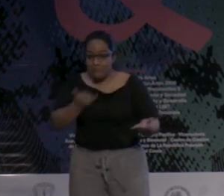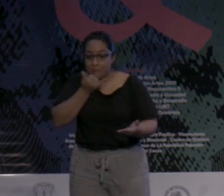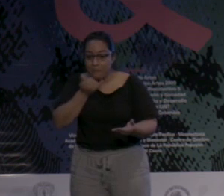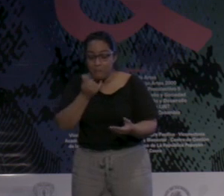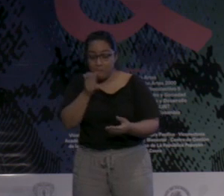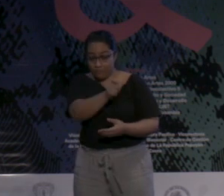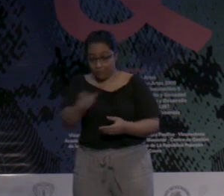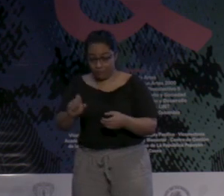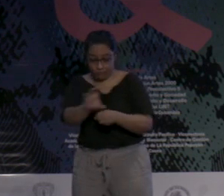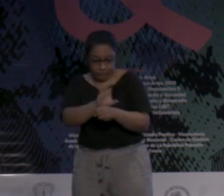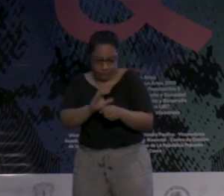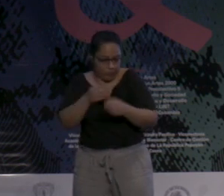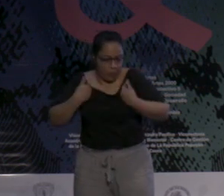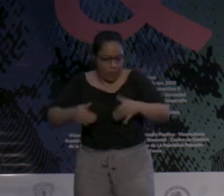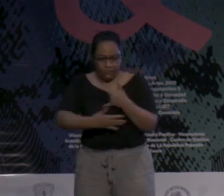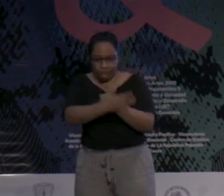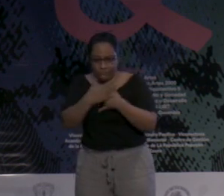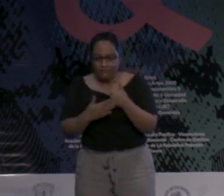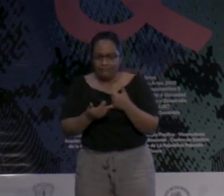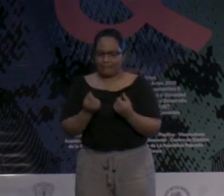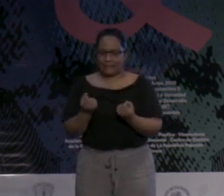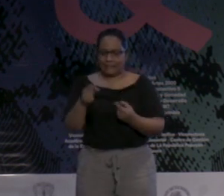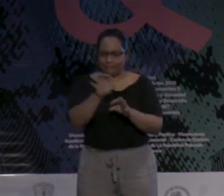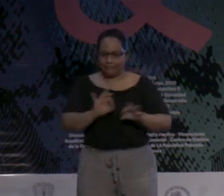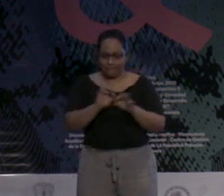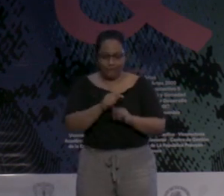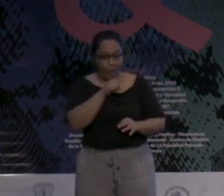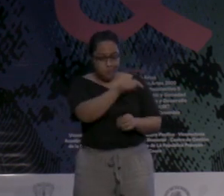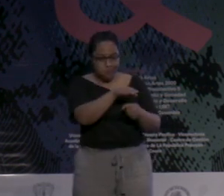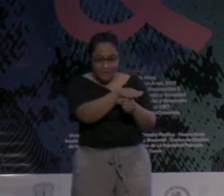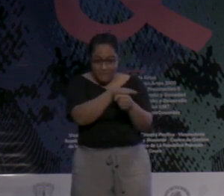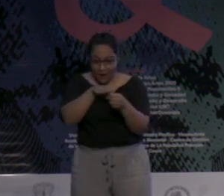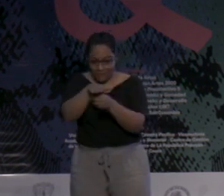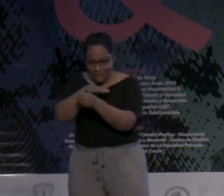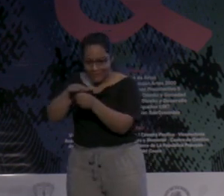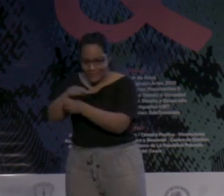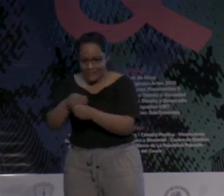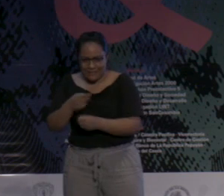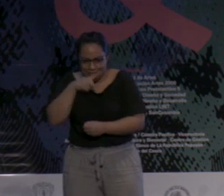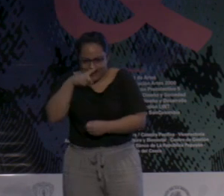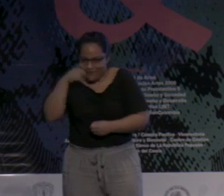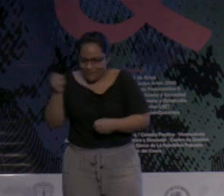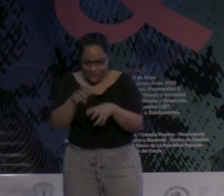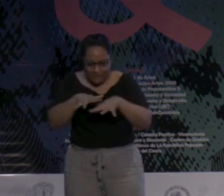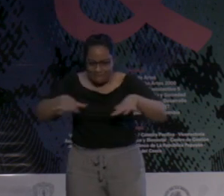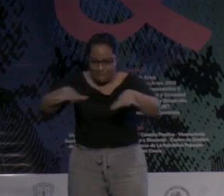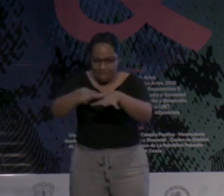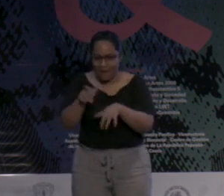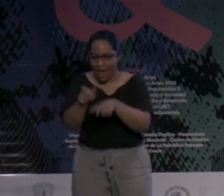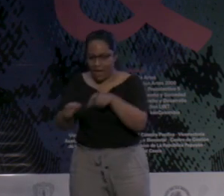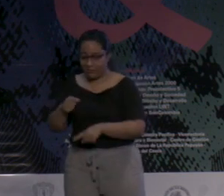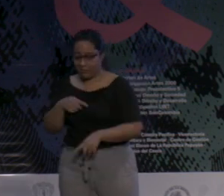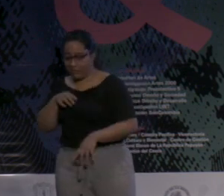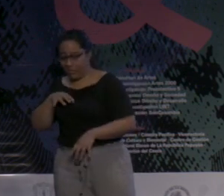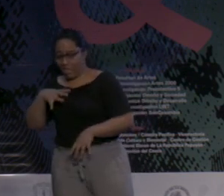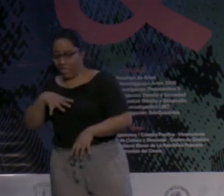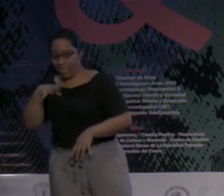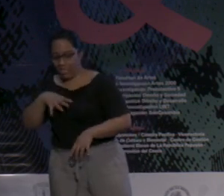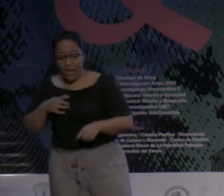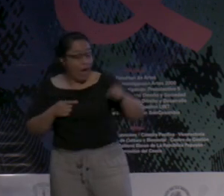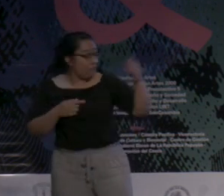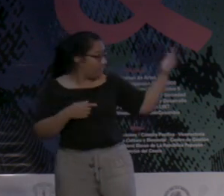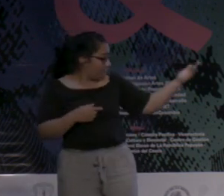promedio de nuestras ciudades entienda que esos barrios son una expresión de fealdad de la ciudad, mientras que estos nuevos barrios que construye